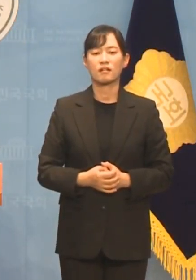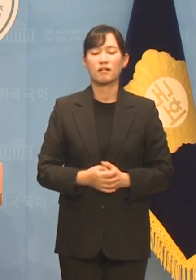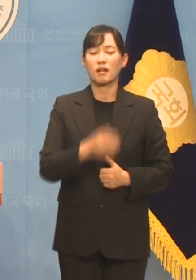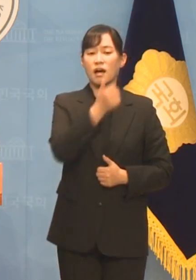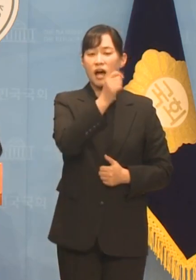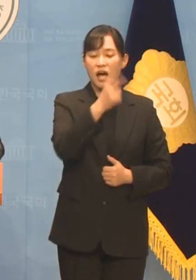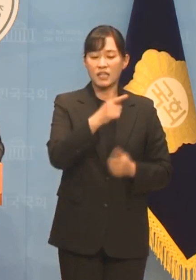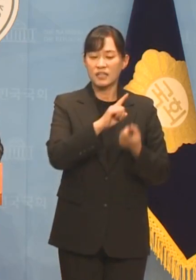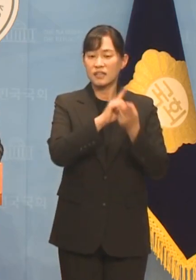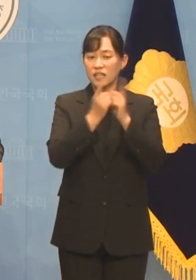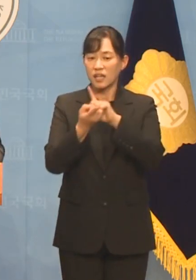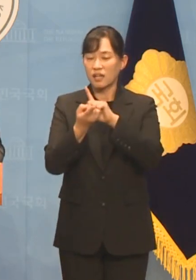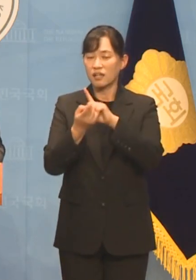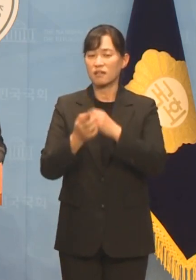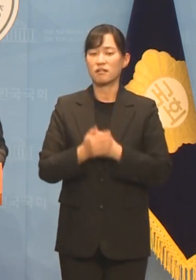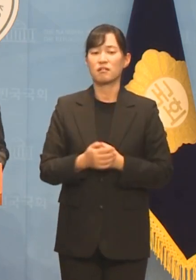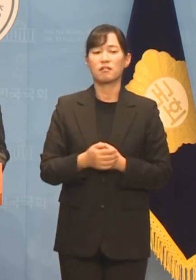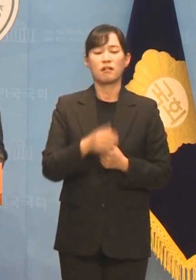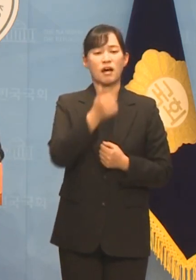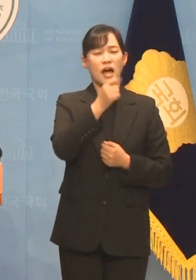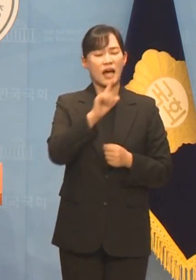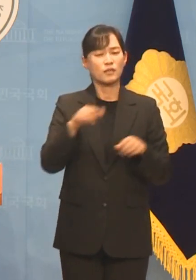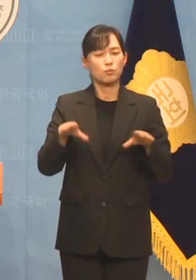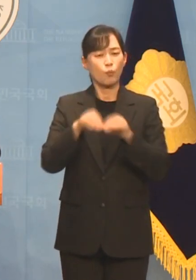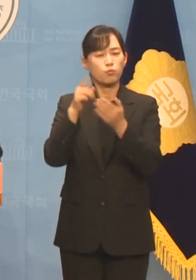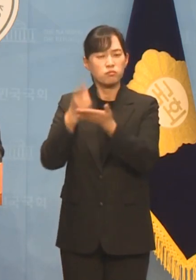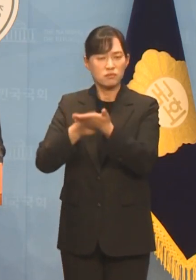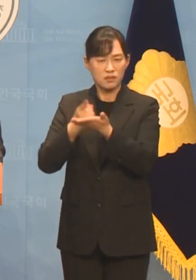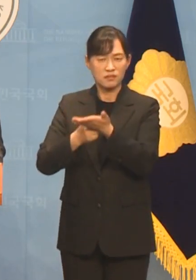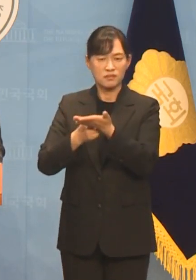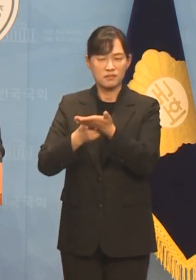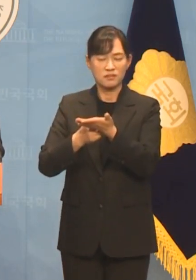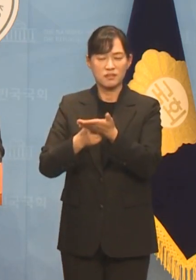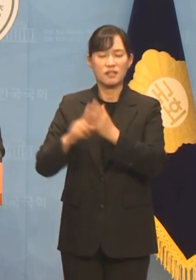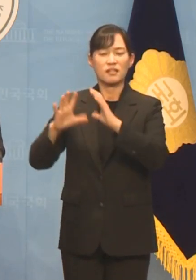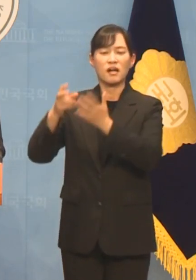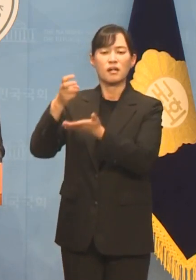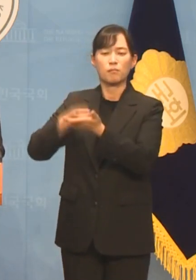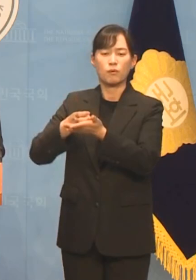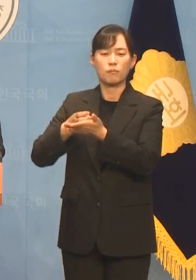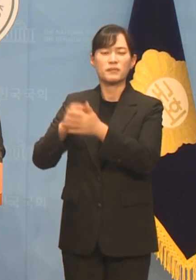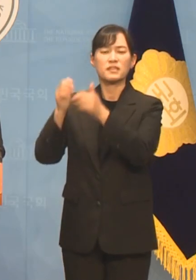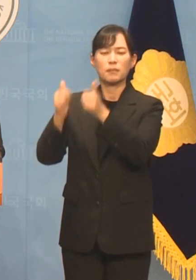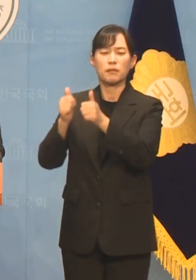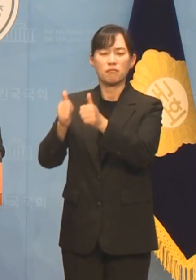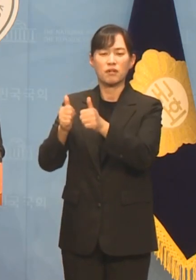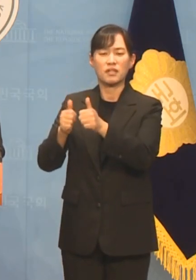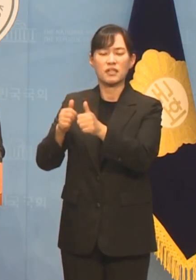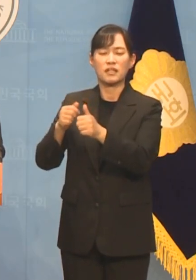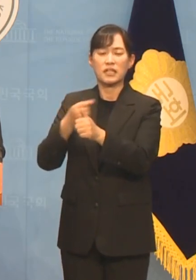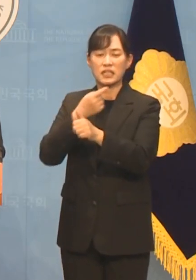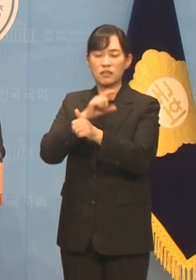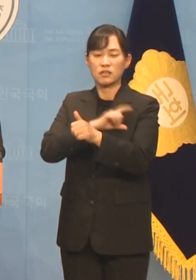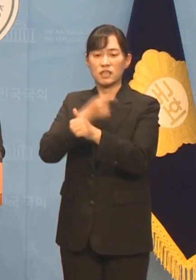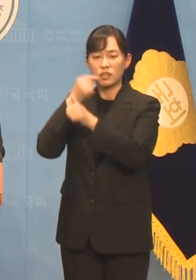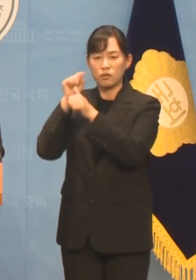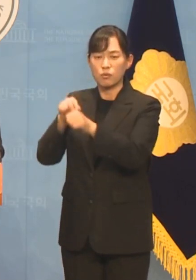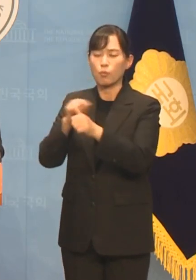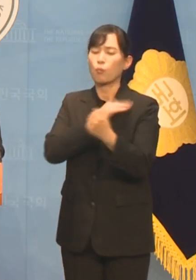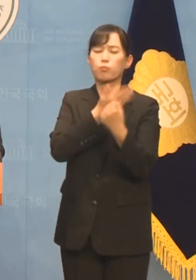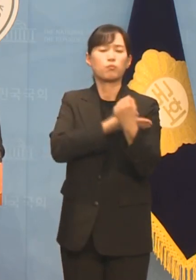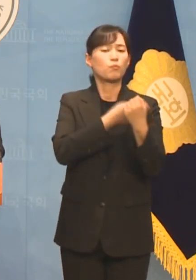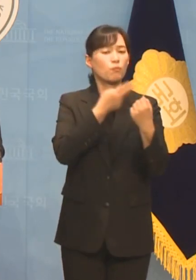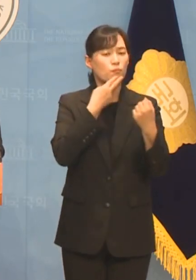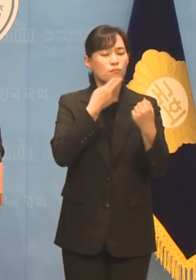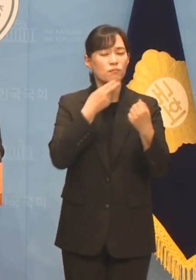한덕수 권한대행, 한덕수 총리에게는 헌법재판관 선정권이 없습니다.